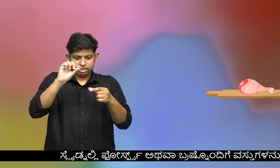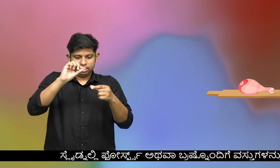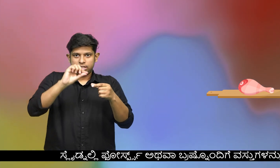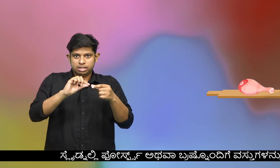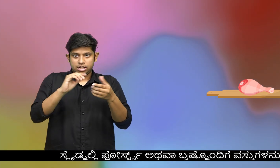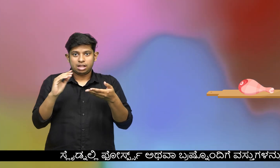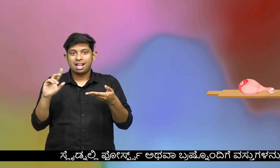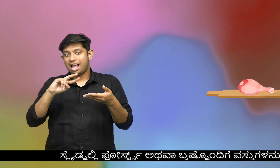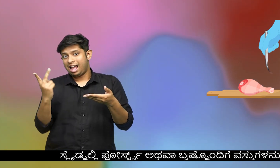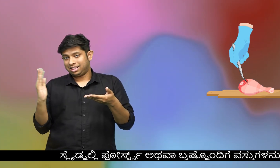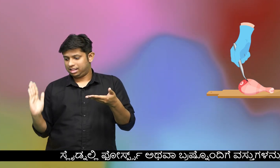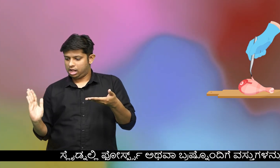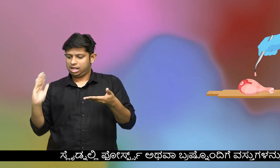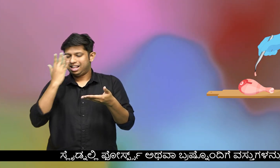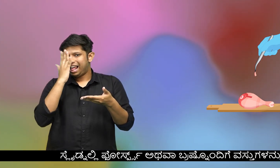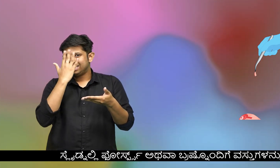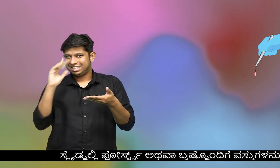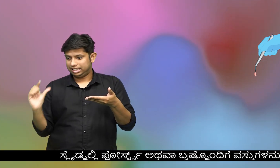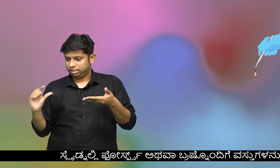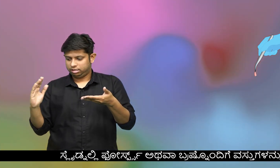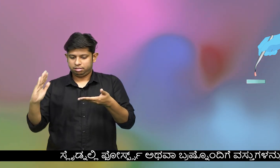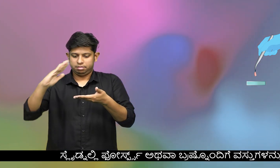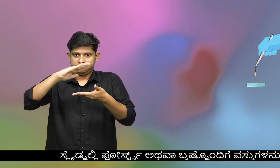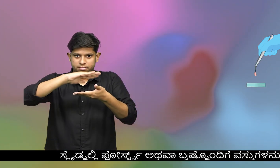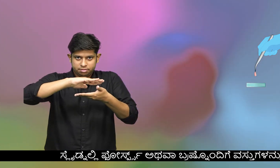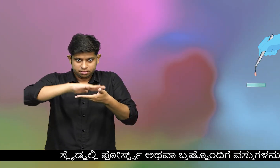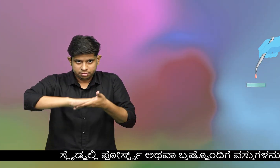ಸ್ಲೈಡರ್ನಲ್ಲಿ ಸ್ಪಾಸ್ಫರ್ಡ್ಸ್ ಅದನ್ನು ಬ್ರಷ್ನೊಂದಿಗೆ ವಸ್ತುಗಳನ್ನು ಇರಿಸಿ.